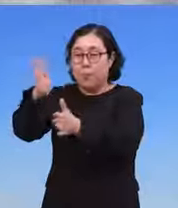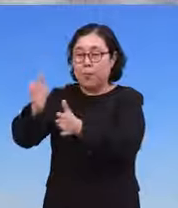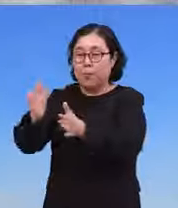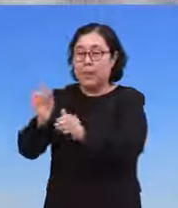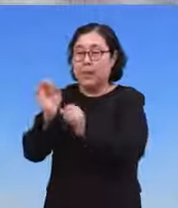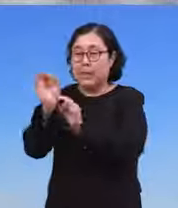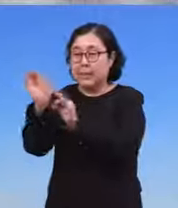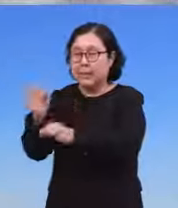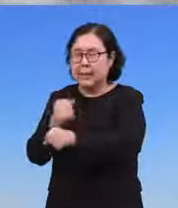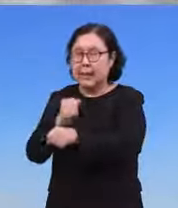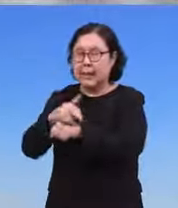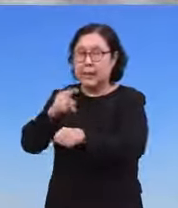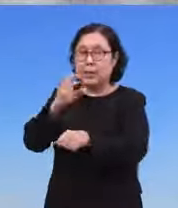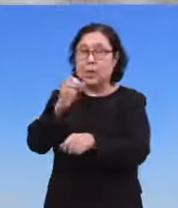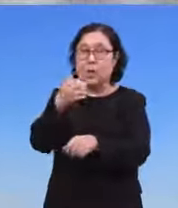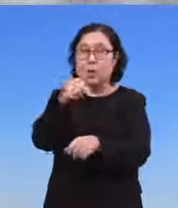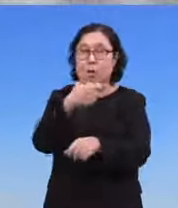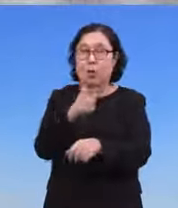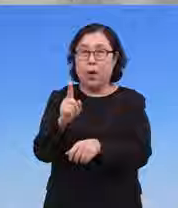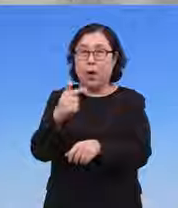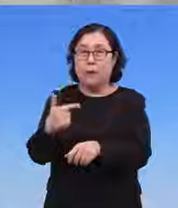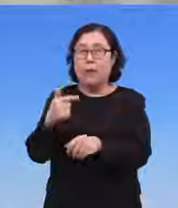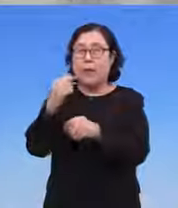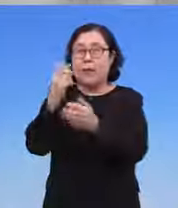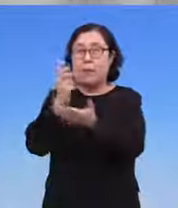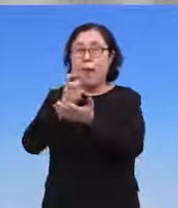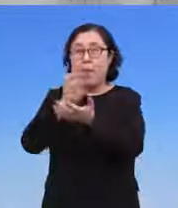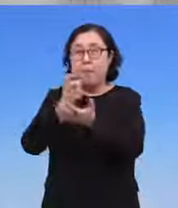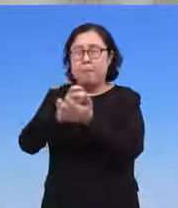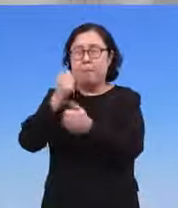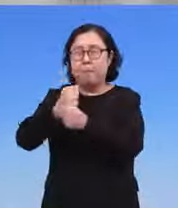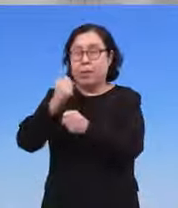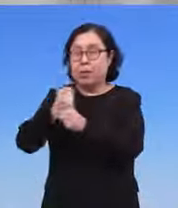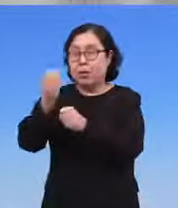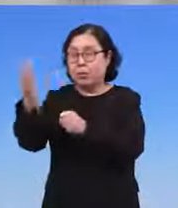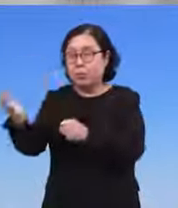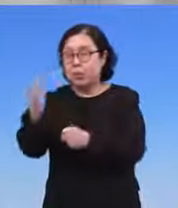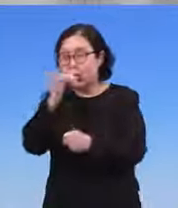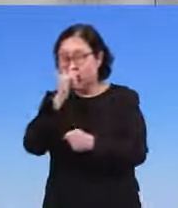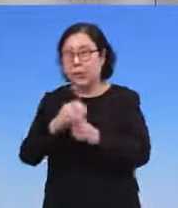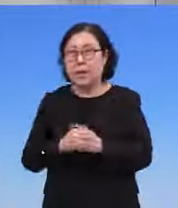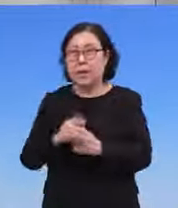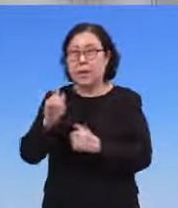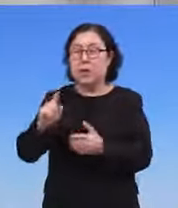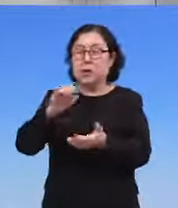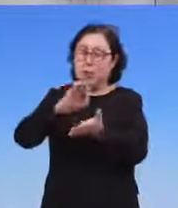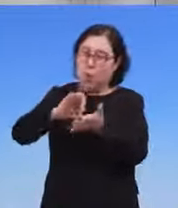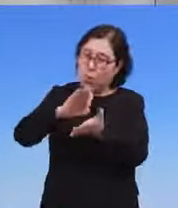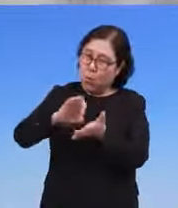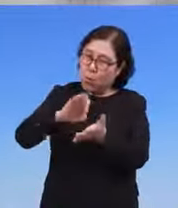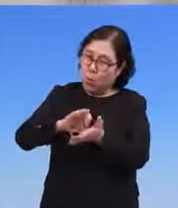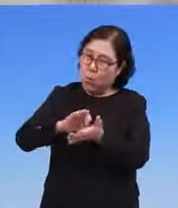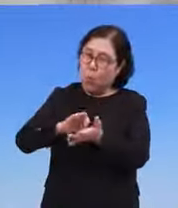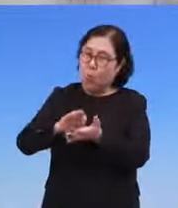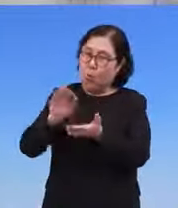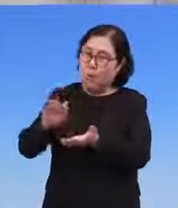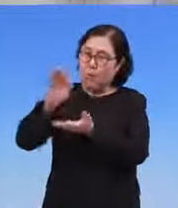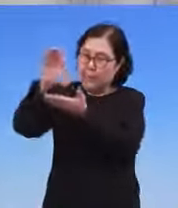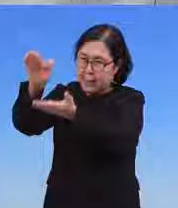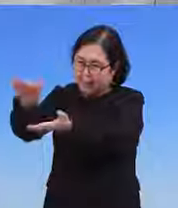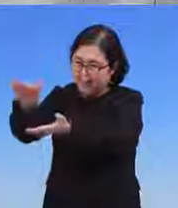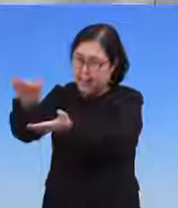때 기증자가 정관을 만들어 줄 수 있다는 거예요. 이런 용도로 이렇게 기증한다.